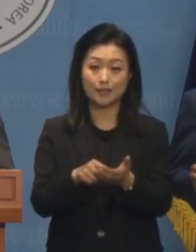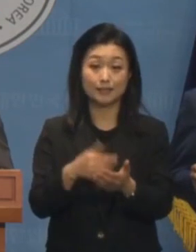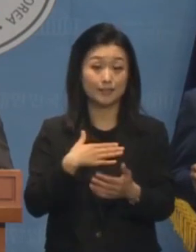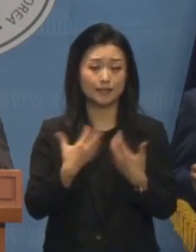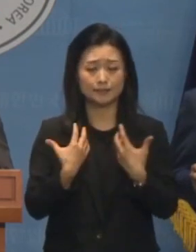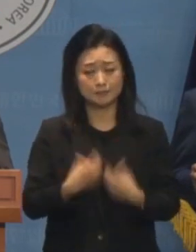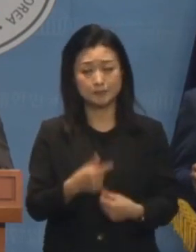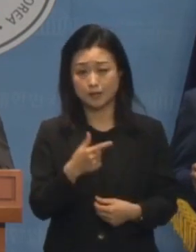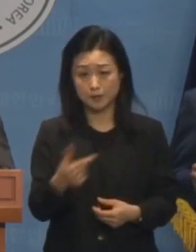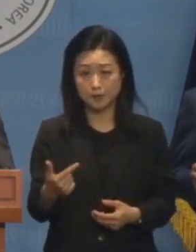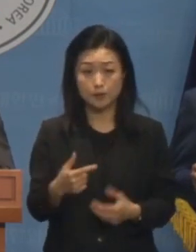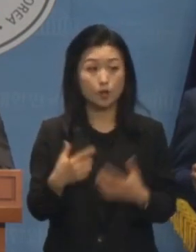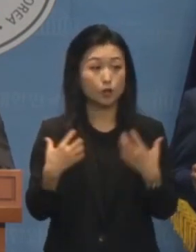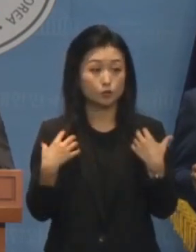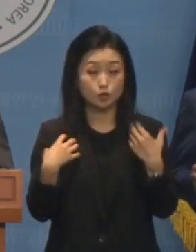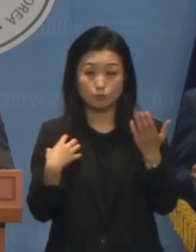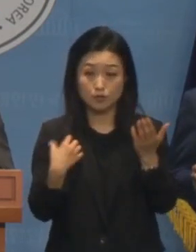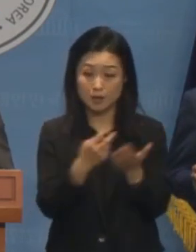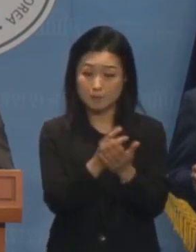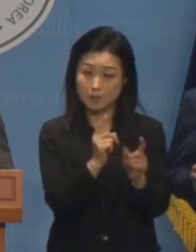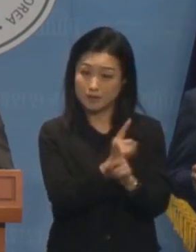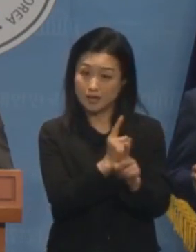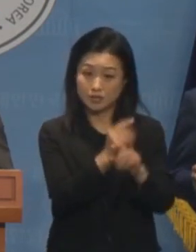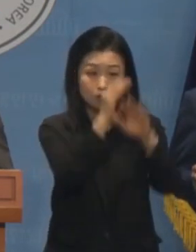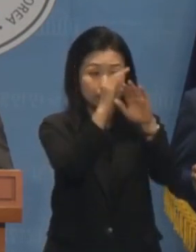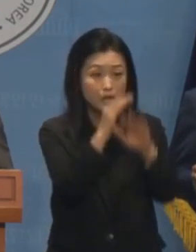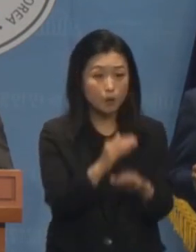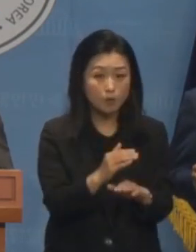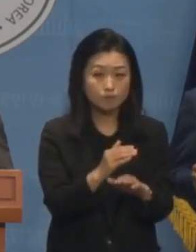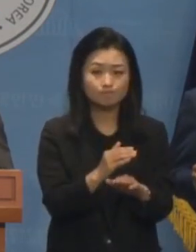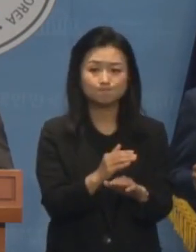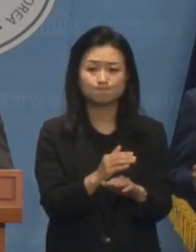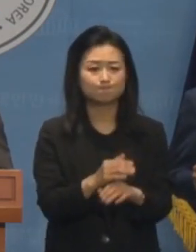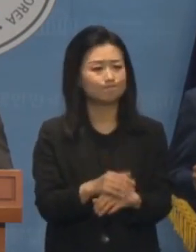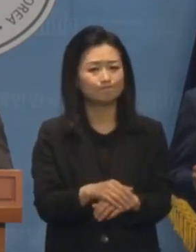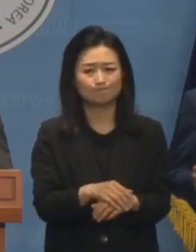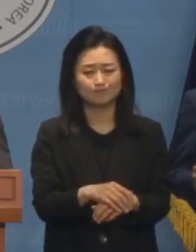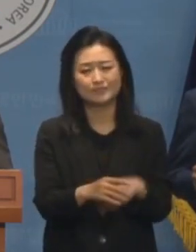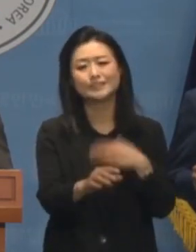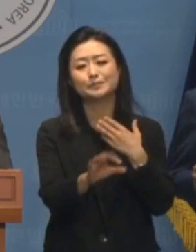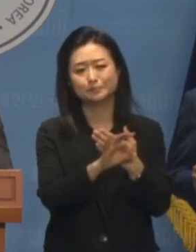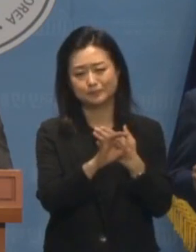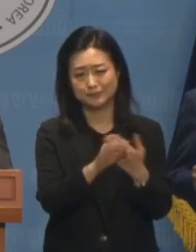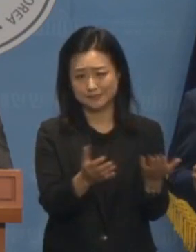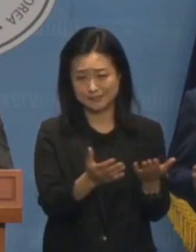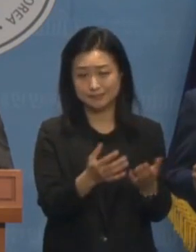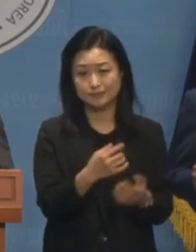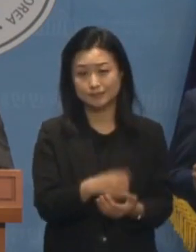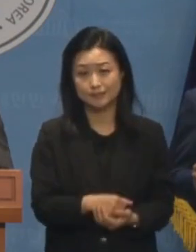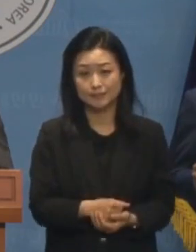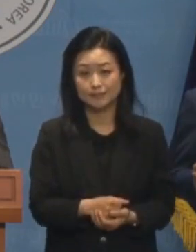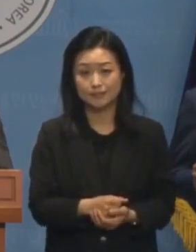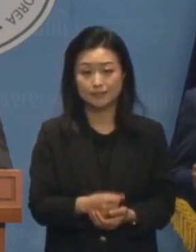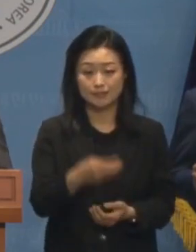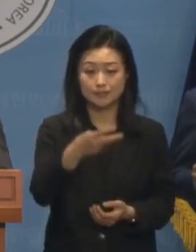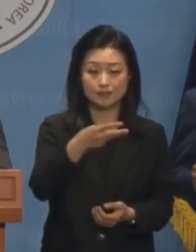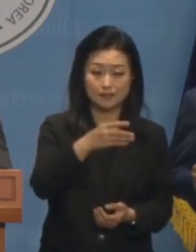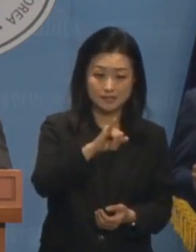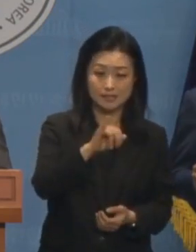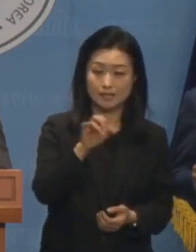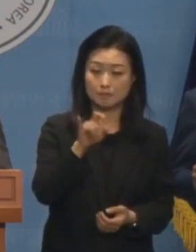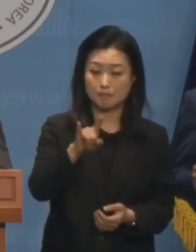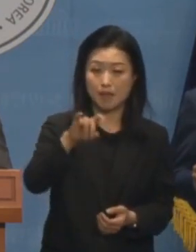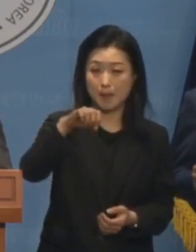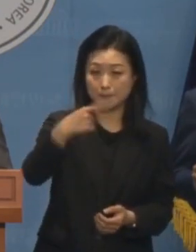참담합니다. 정부의 제도 개선안은 한마디로 언발의 오줌 누기에 불과합니다. TMF 사태가